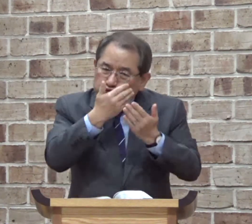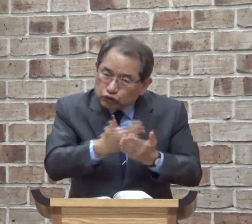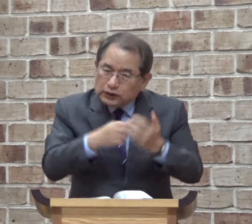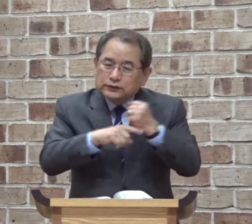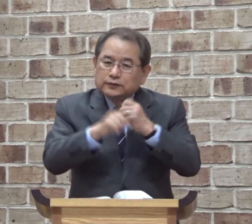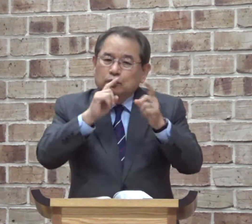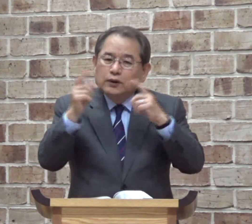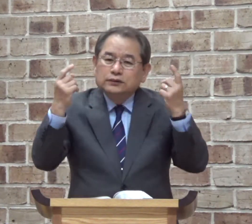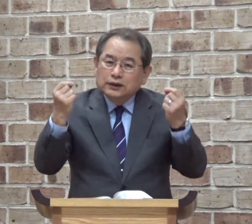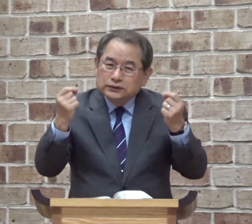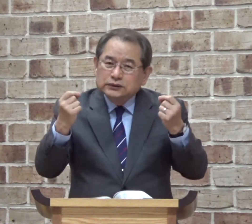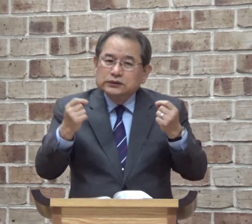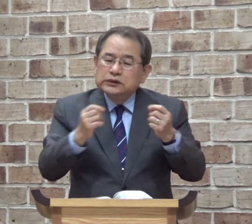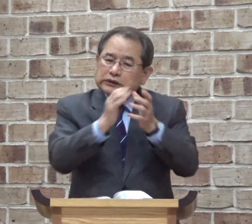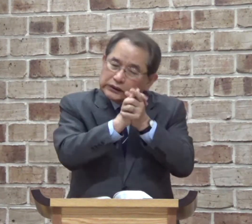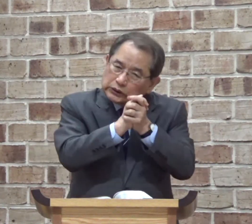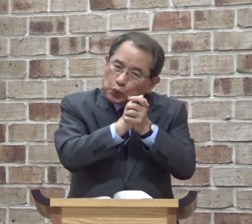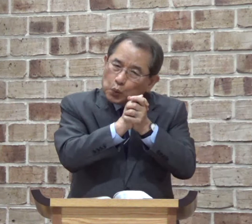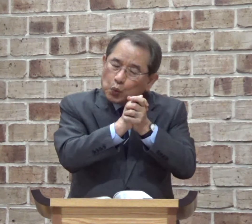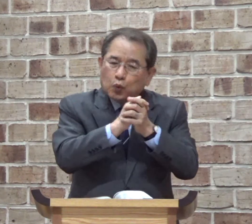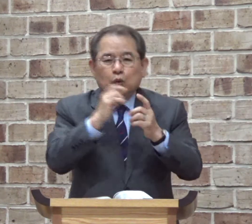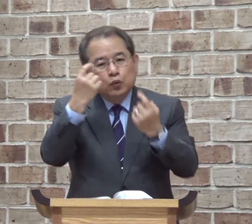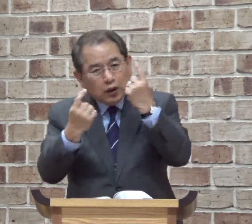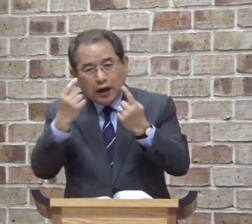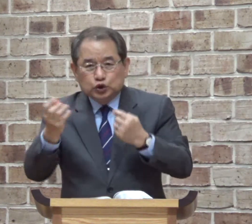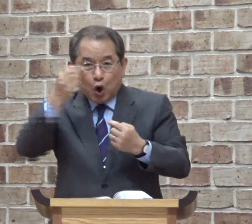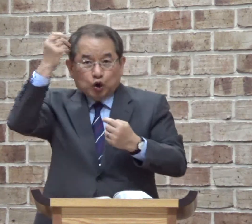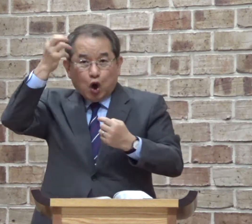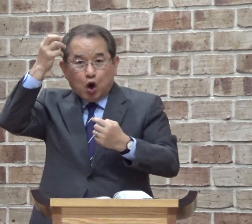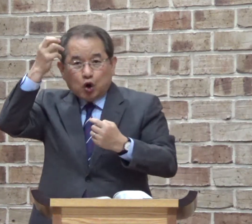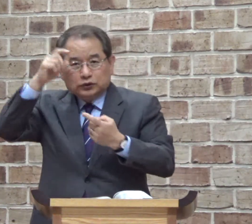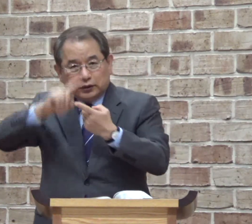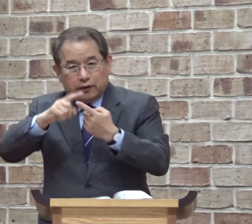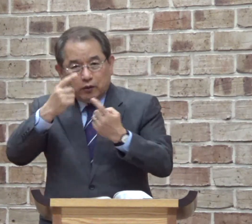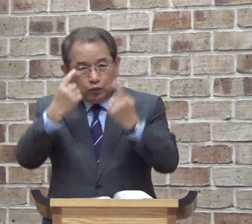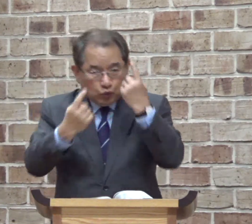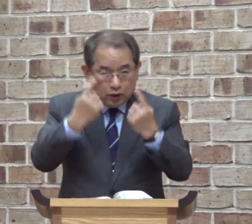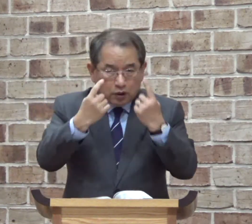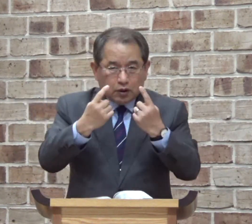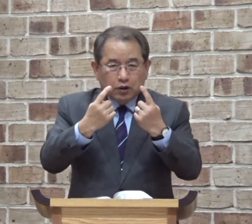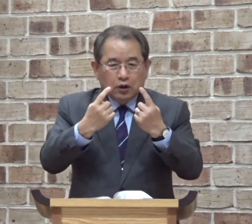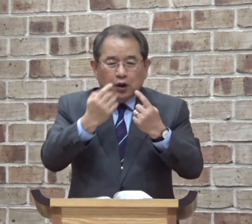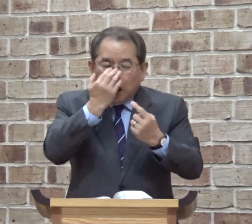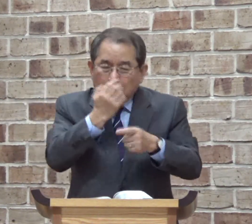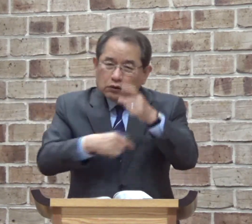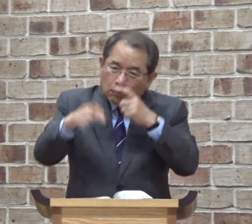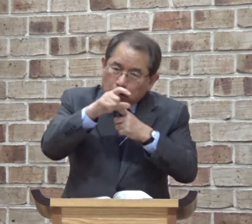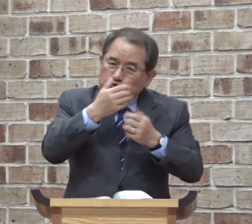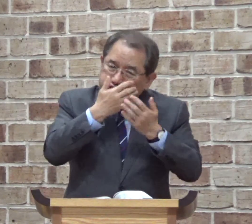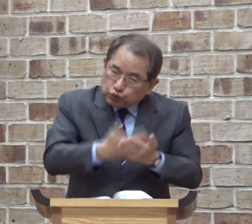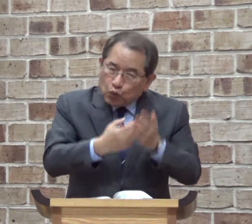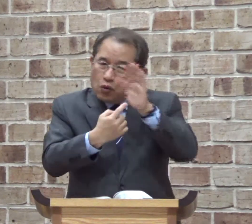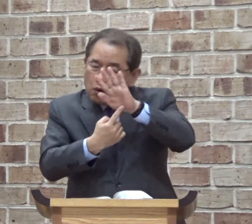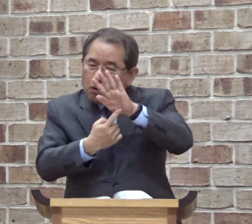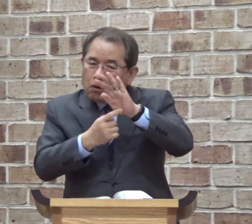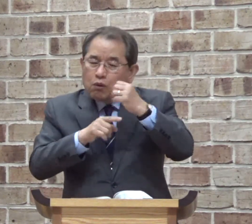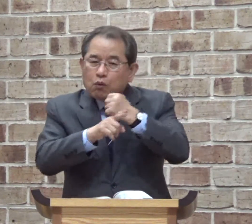더 중요한 것은 겸손이다라고 합니다. 기도를 많이 하는 한 사람은 영적인 교만에 빠질 수가